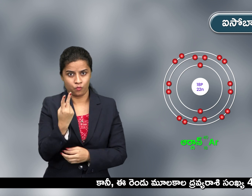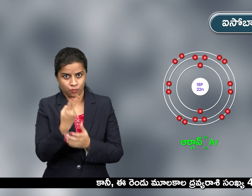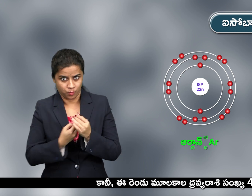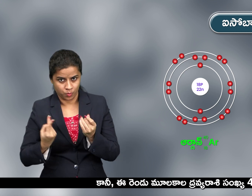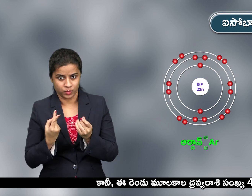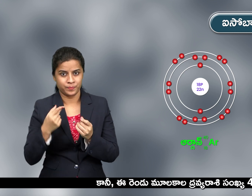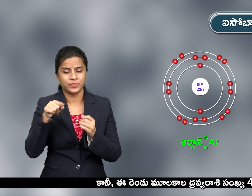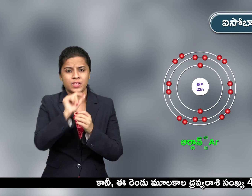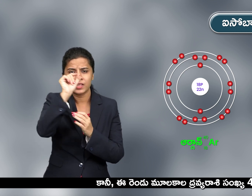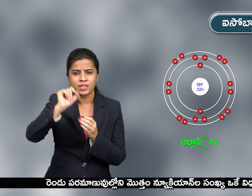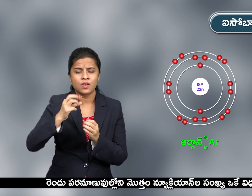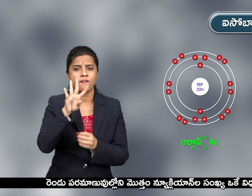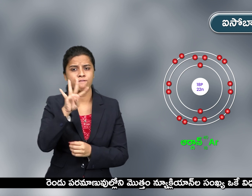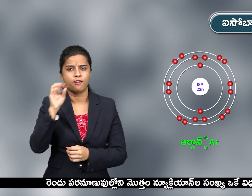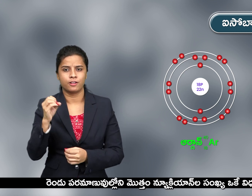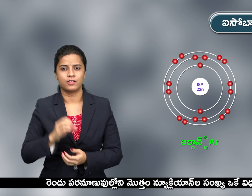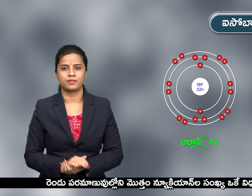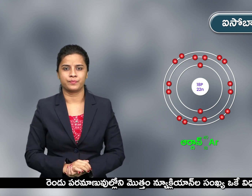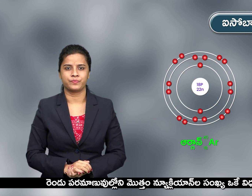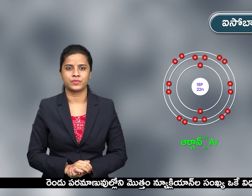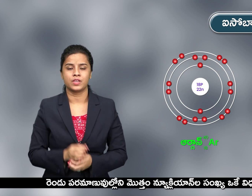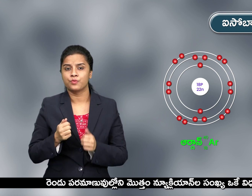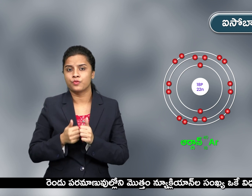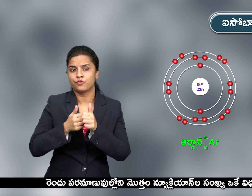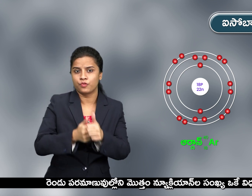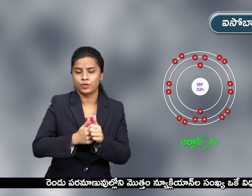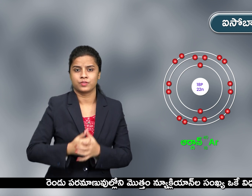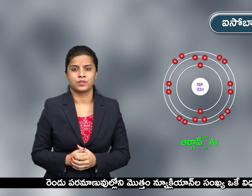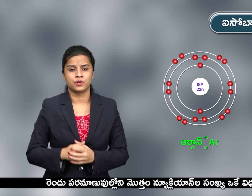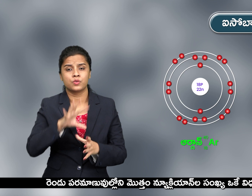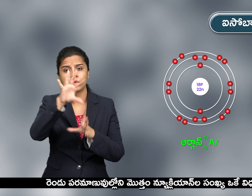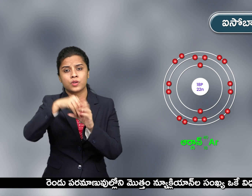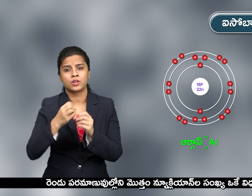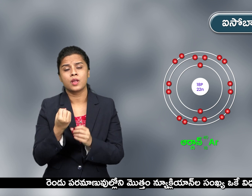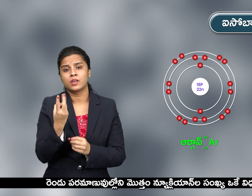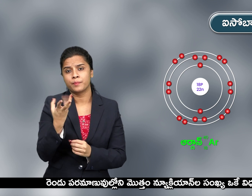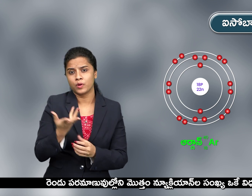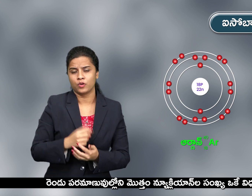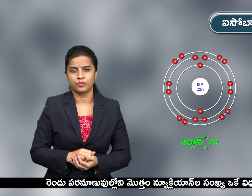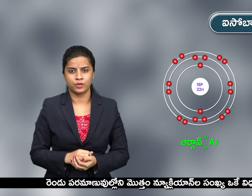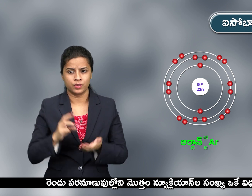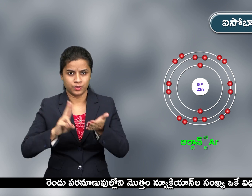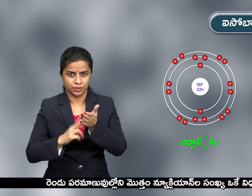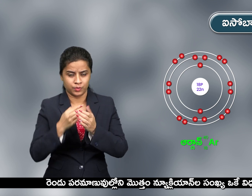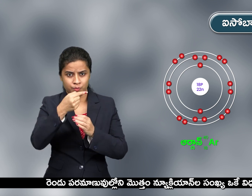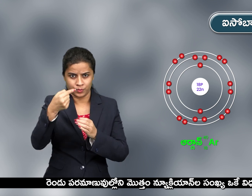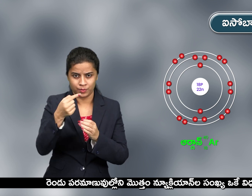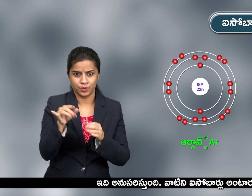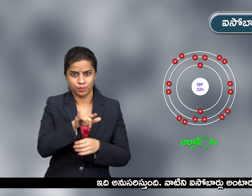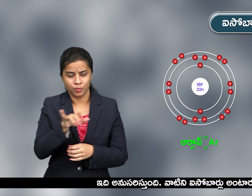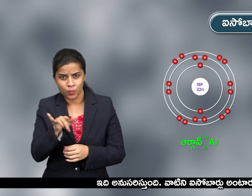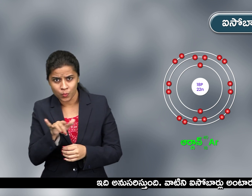ద్రవ్యరాశి సంఖ్య 40. 2 పరమాణువుల్లోని మొత్తం న్యూక్లియాన్ల సంఖ్య ఒకే విధంగా